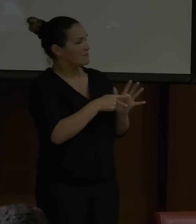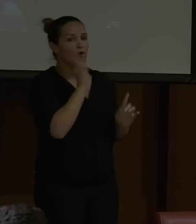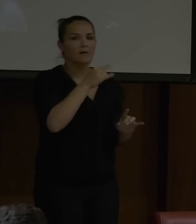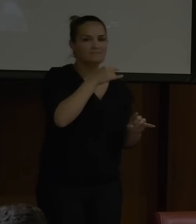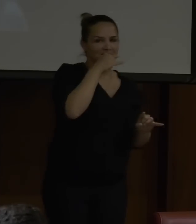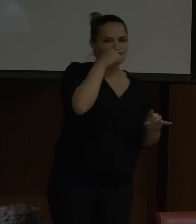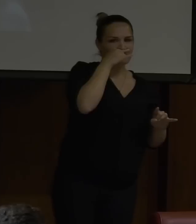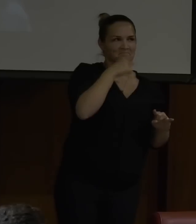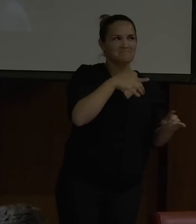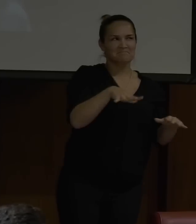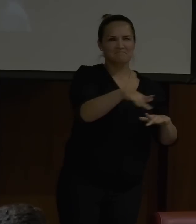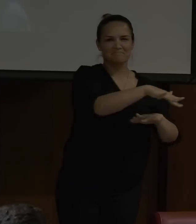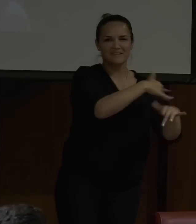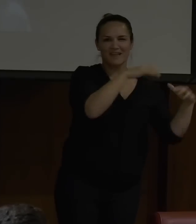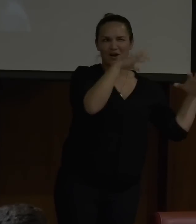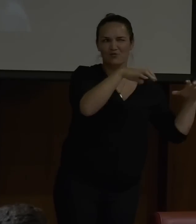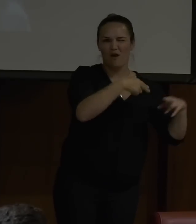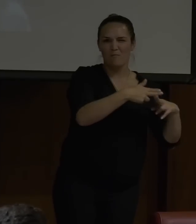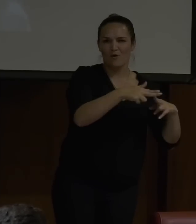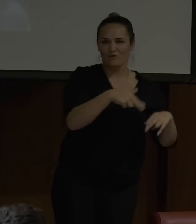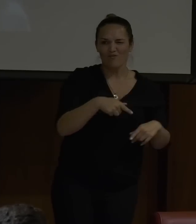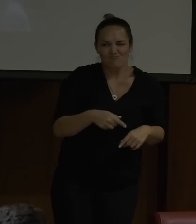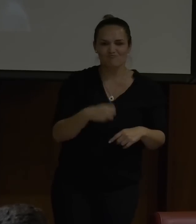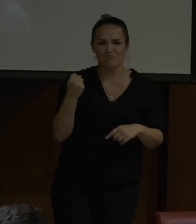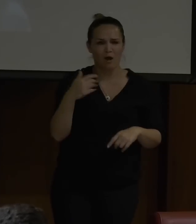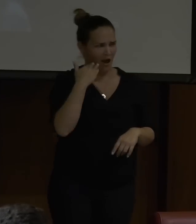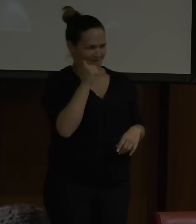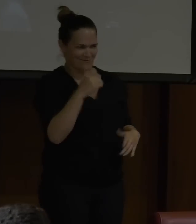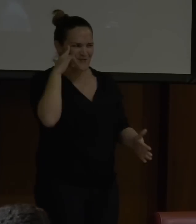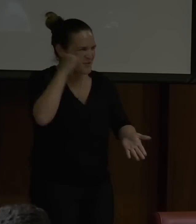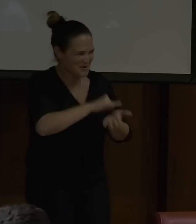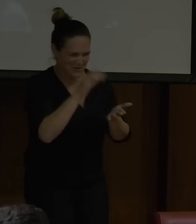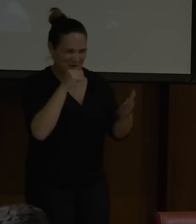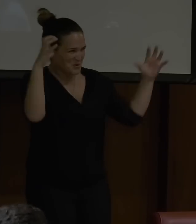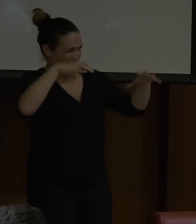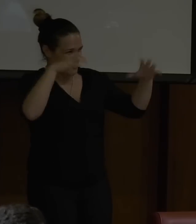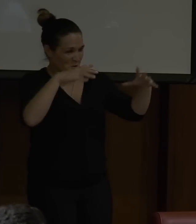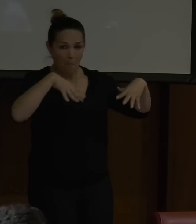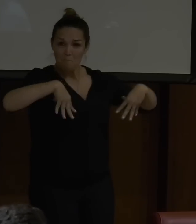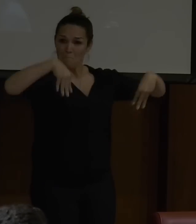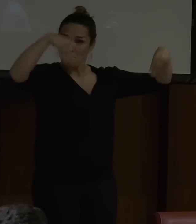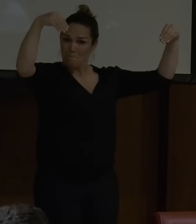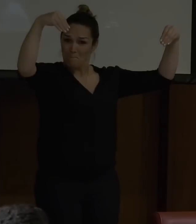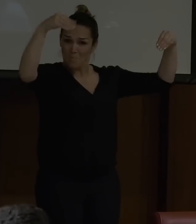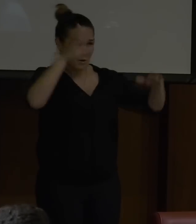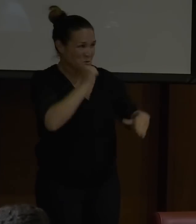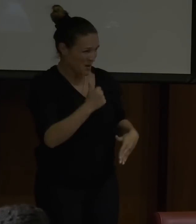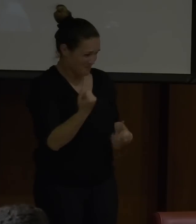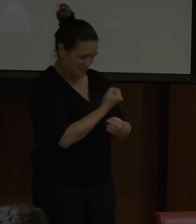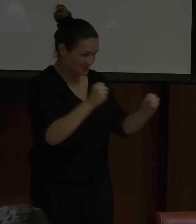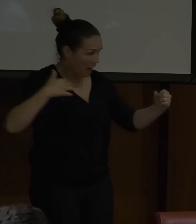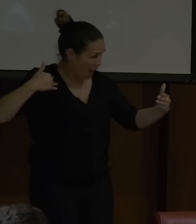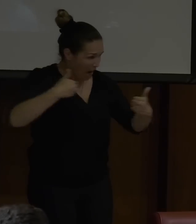que se aproximaba un chaparrón. La señora dijo, incrédula: ¿qué va a llover con este tiempo tan malsano, ve?